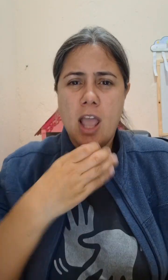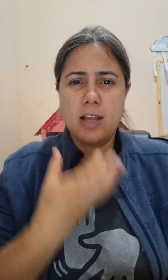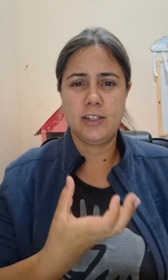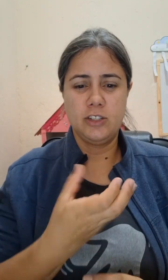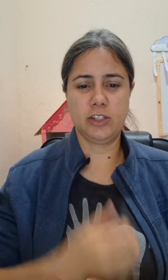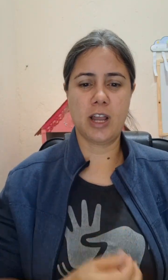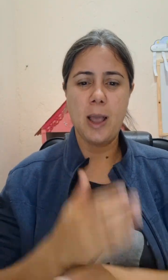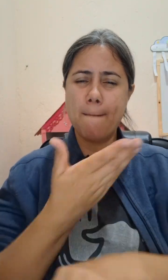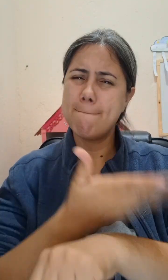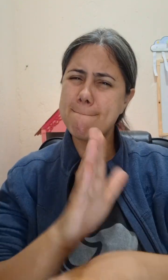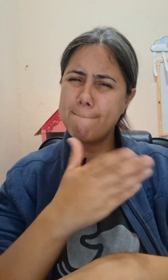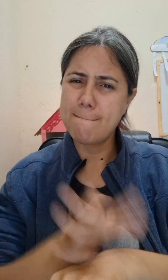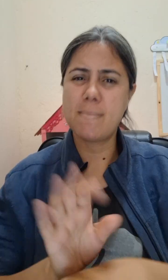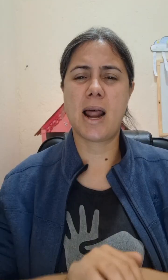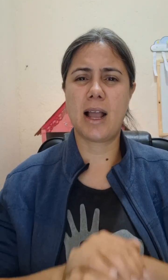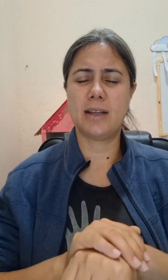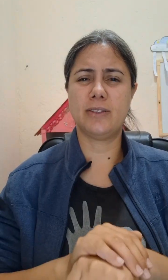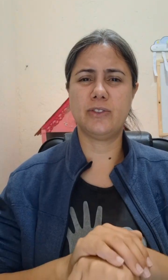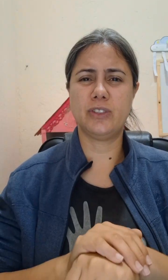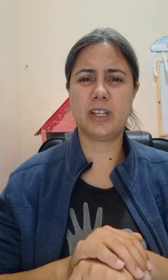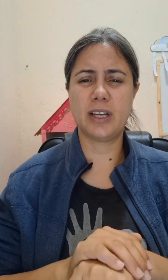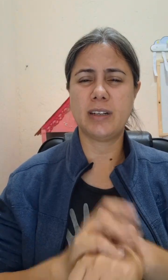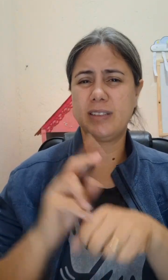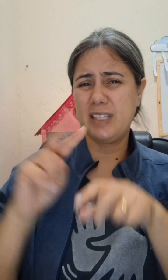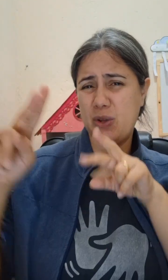Nós somos encorajados a praticar